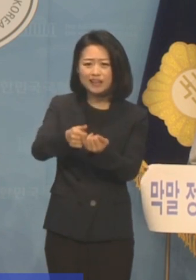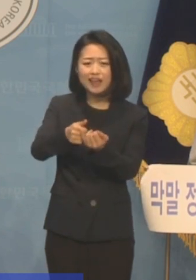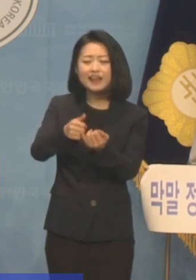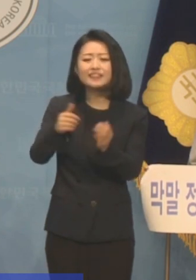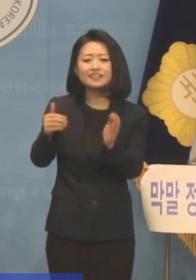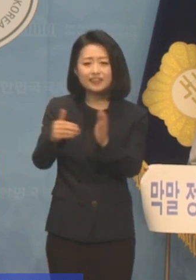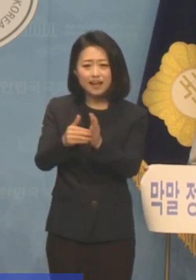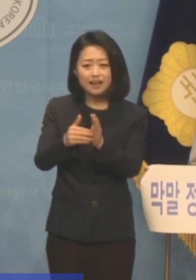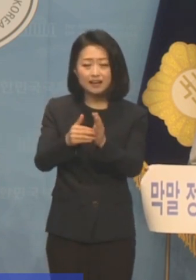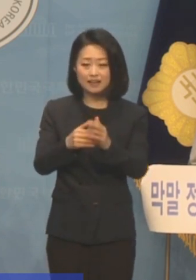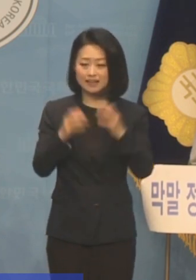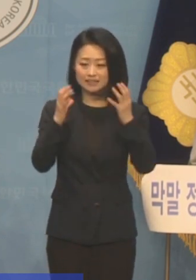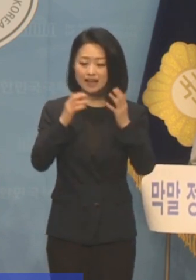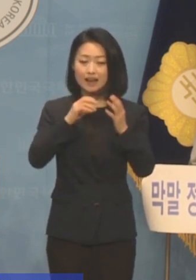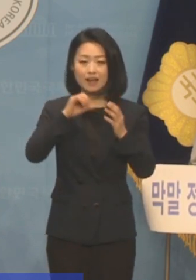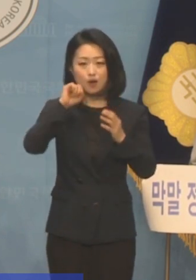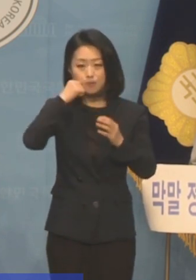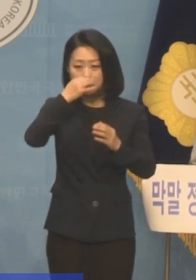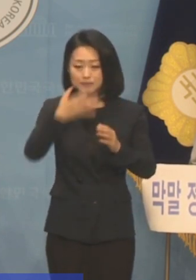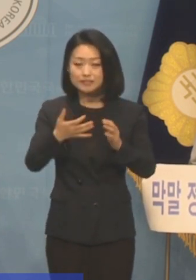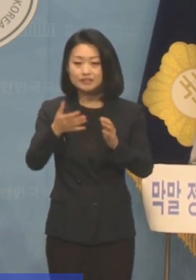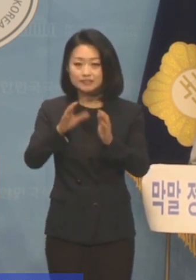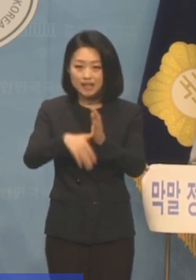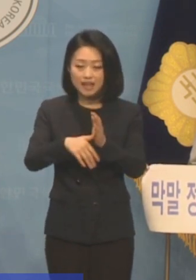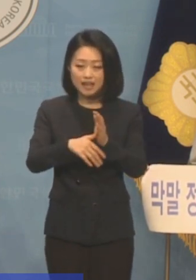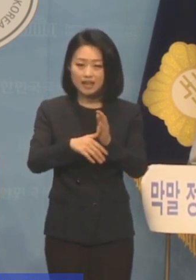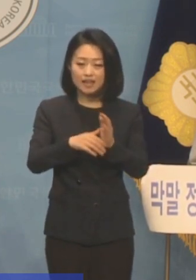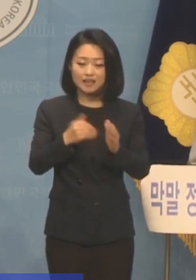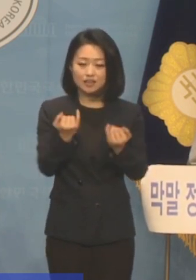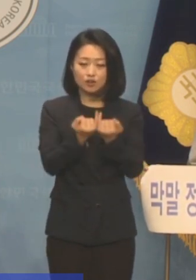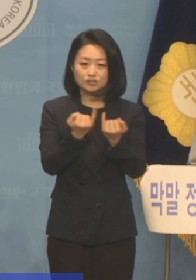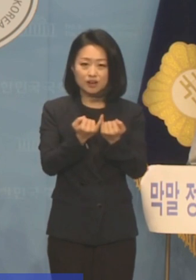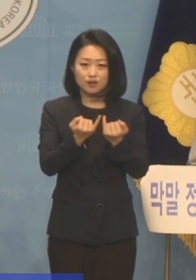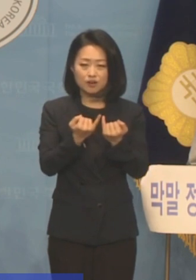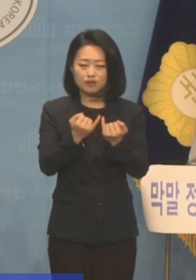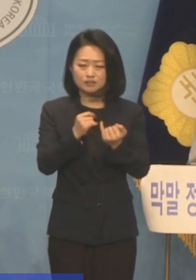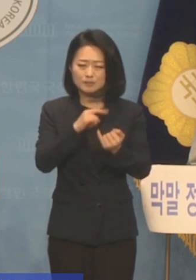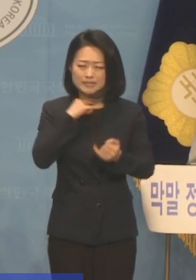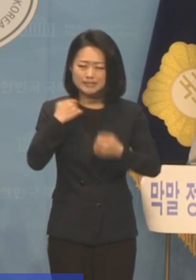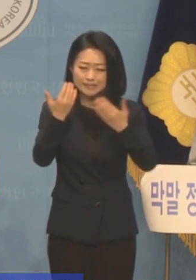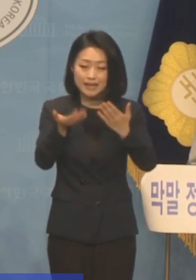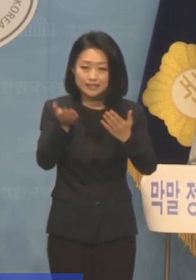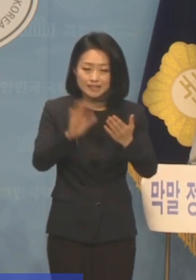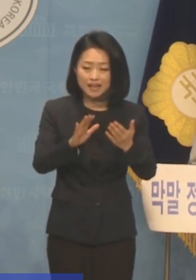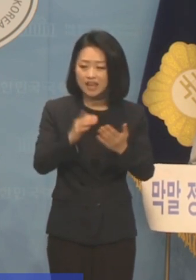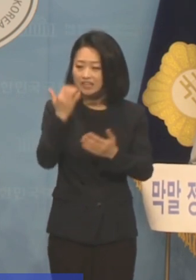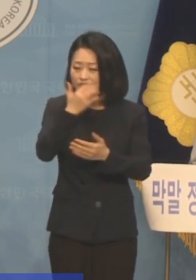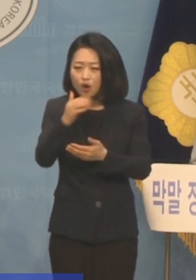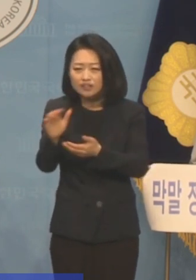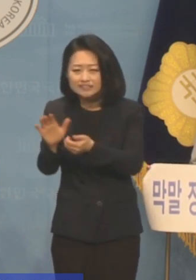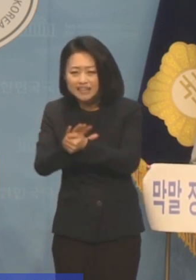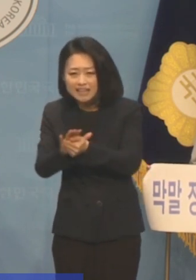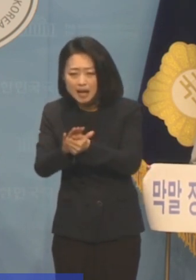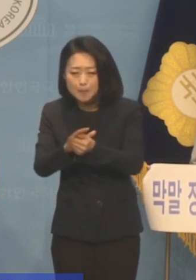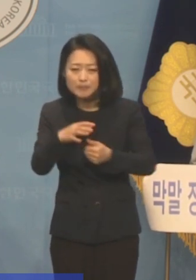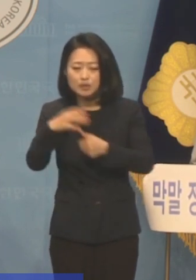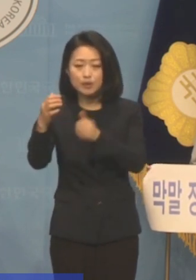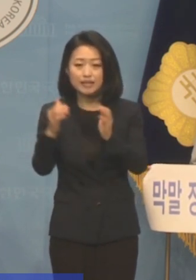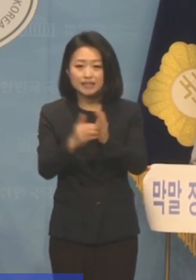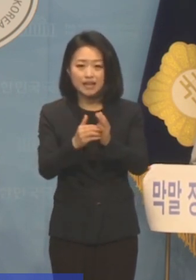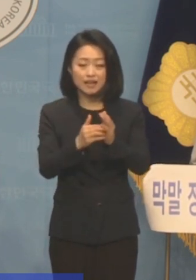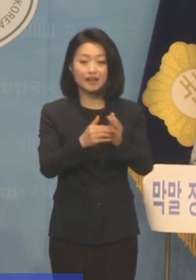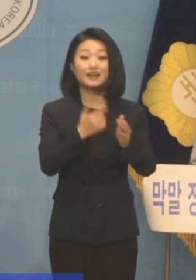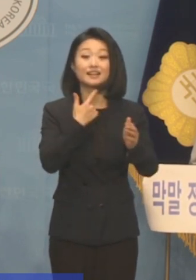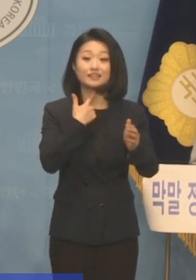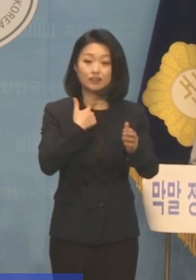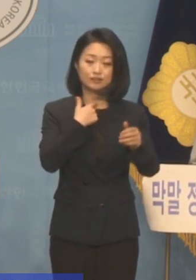여성들이 국가를 위해 헌신한 것을 성상납을 하였다는 등의 막말을 쏟아낸 자를 민주당 이재명 대표는